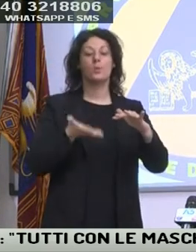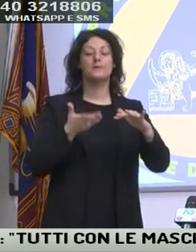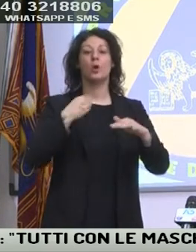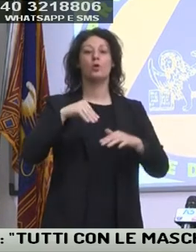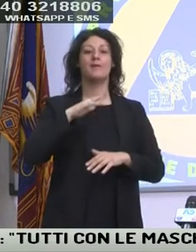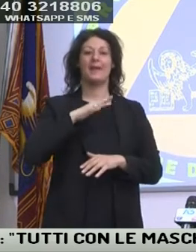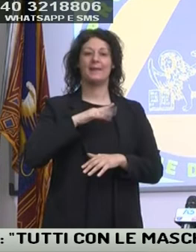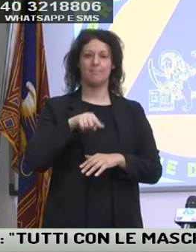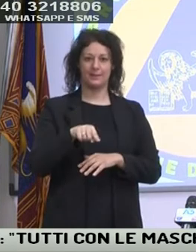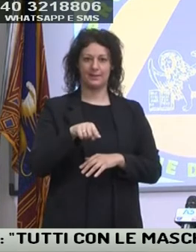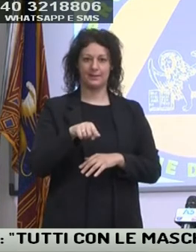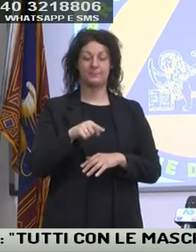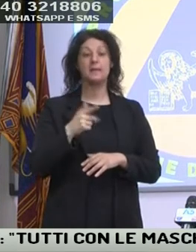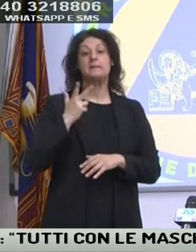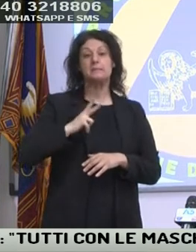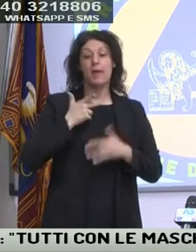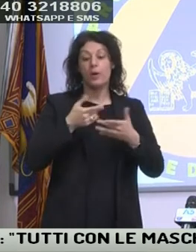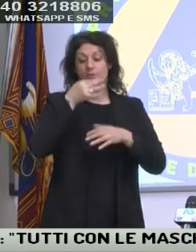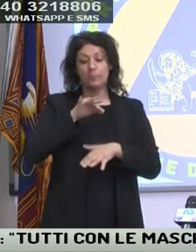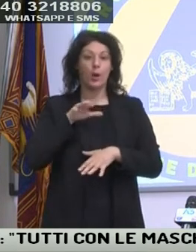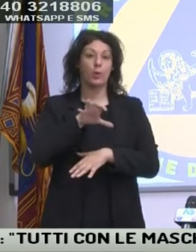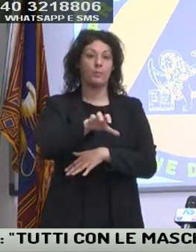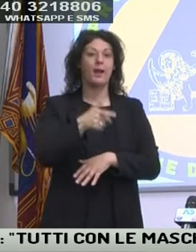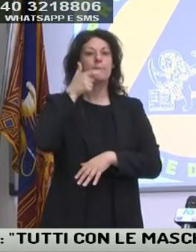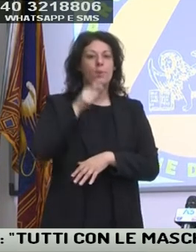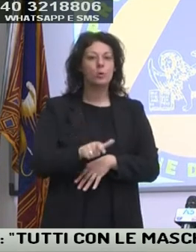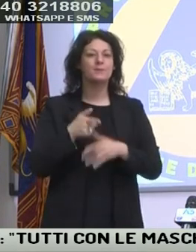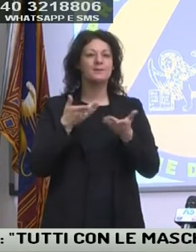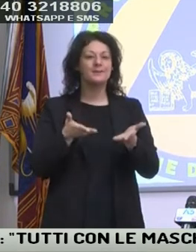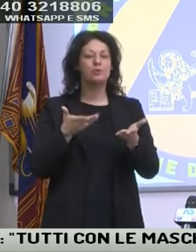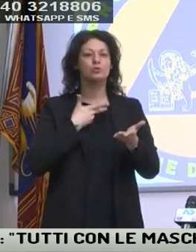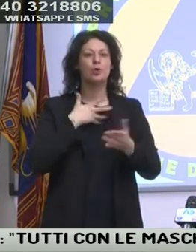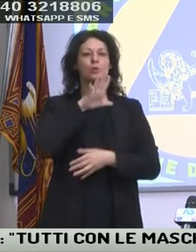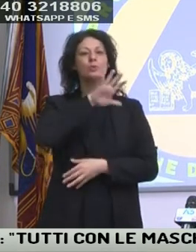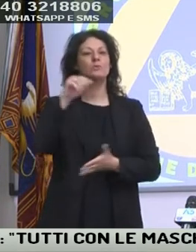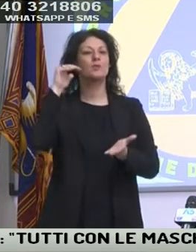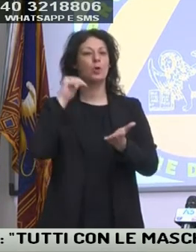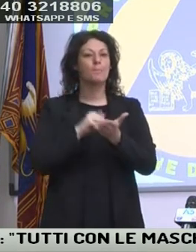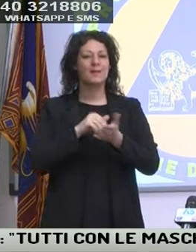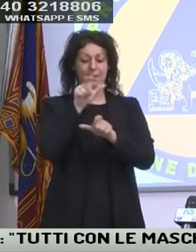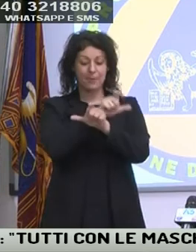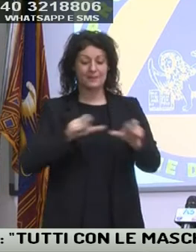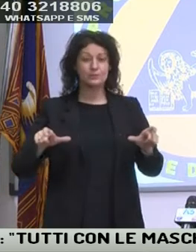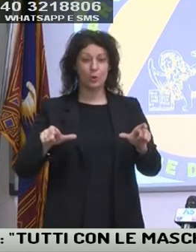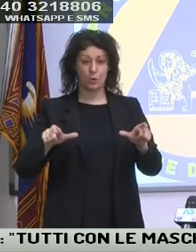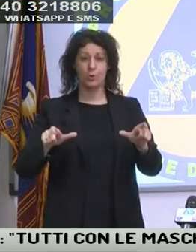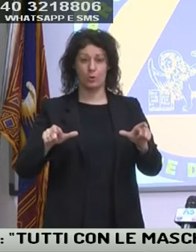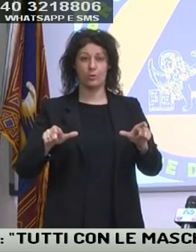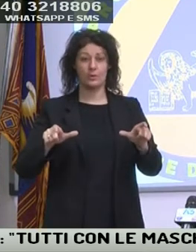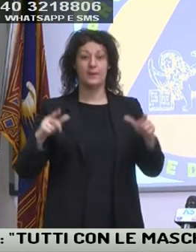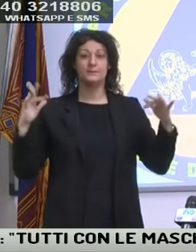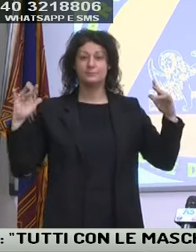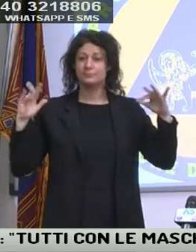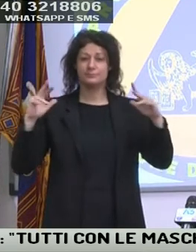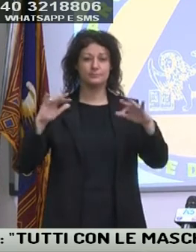festa del volontariato, lo si può dire, è la più grande festa del volontariato, 500.000 persone si riversano nelle strade